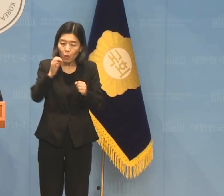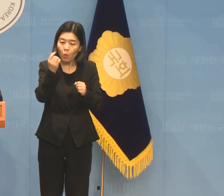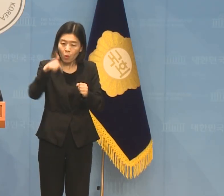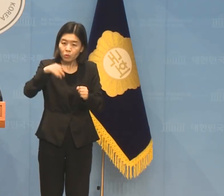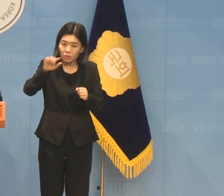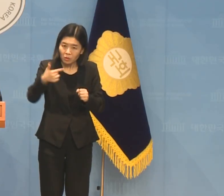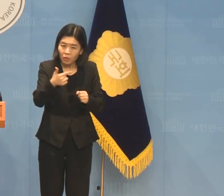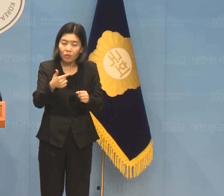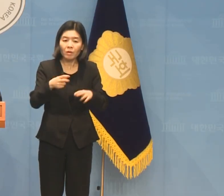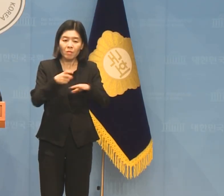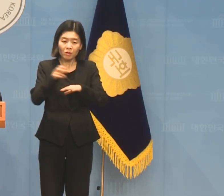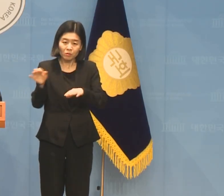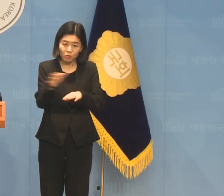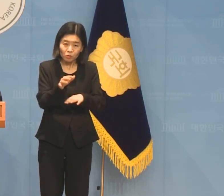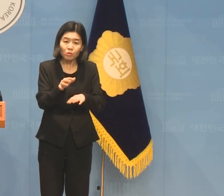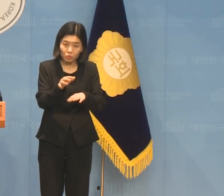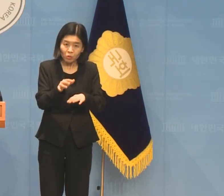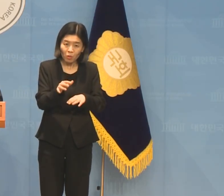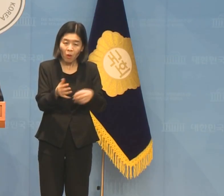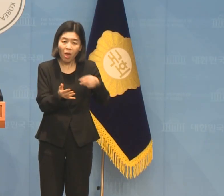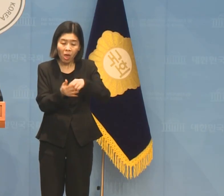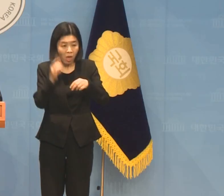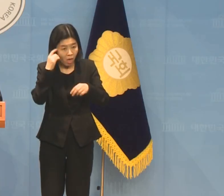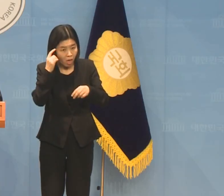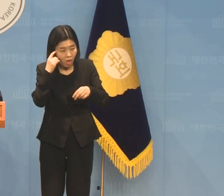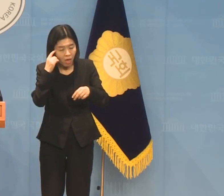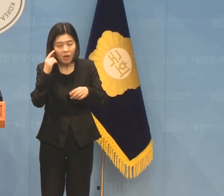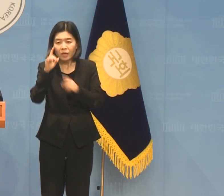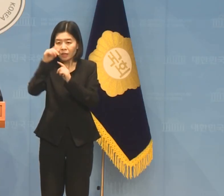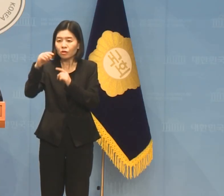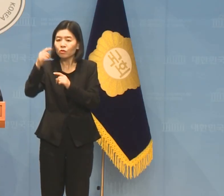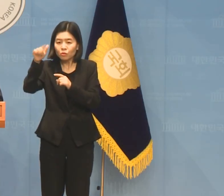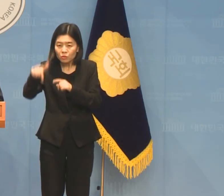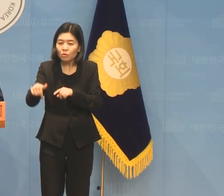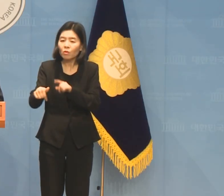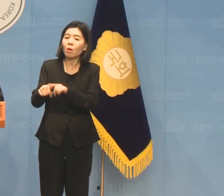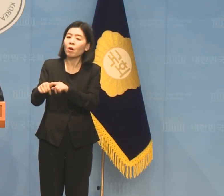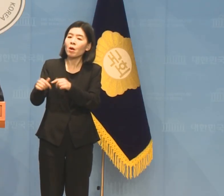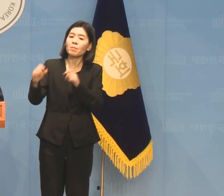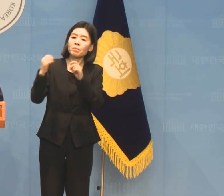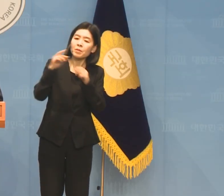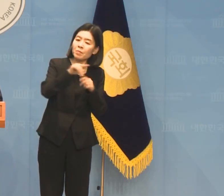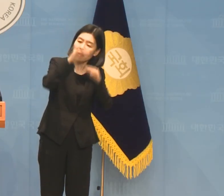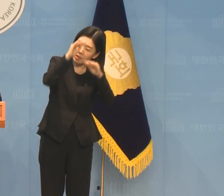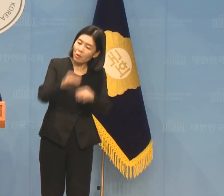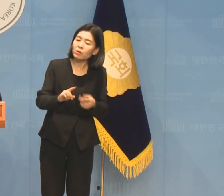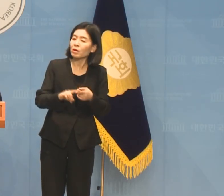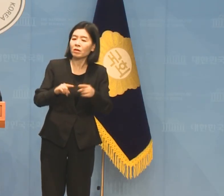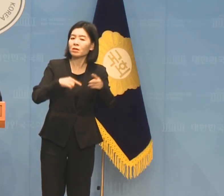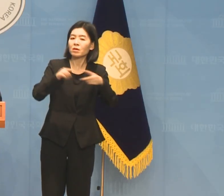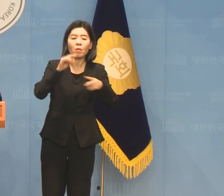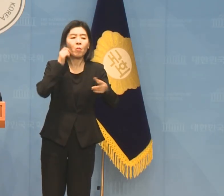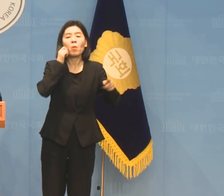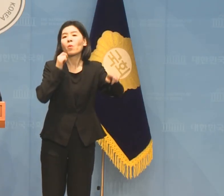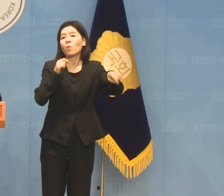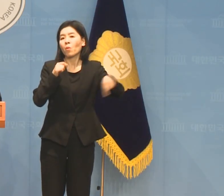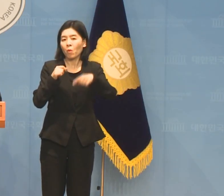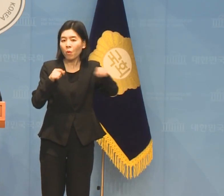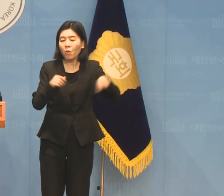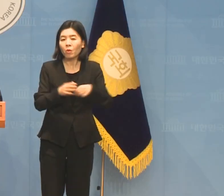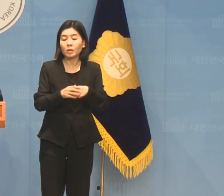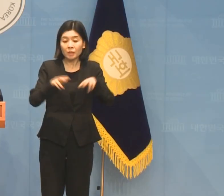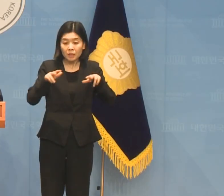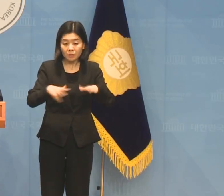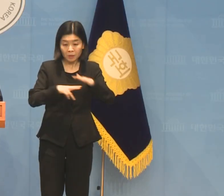비판을 전혀 이해하지 못한 허수아비 때리기에 불과합니다. 이 후보는 현행 지하철 무임승차